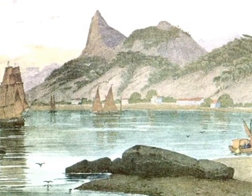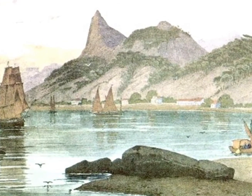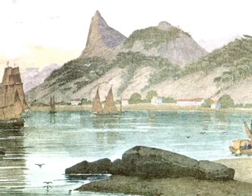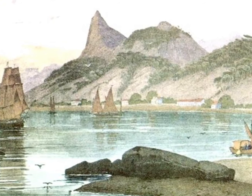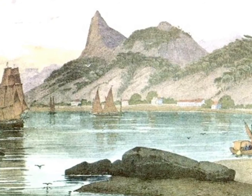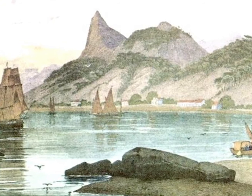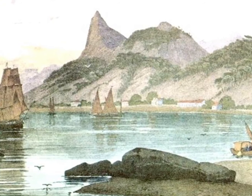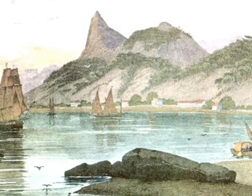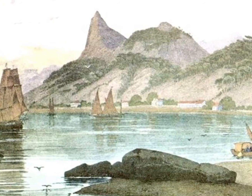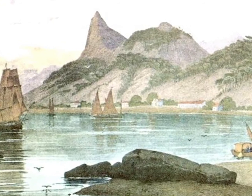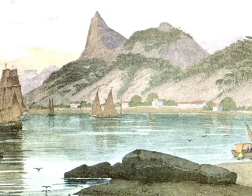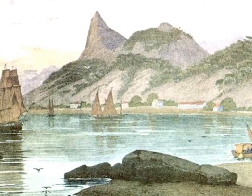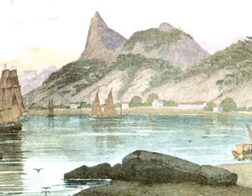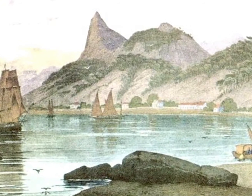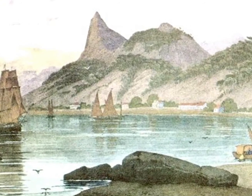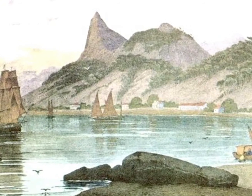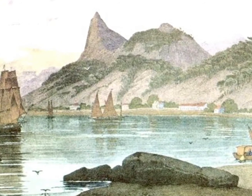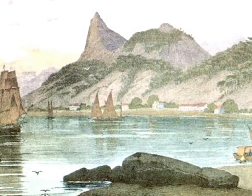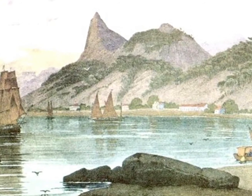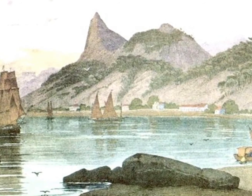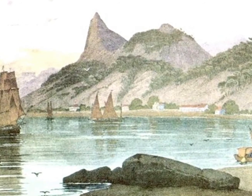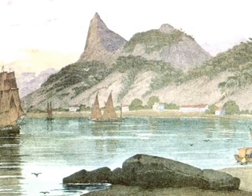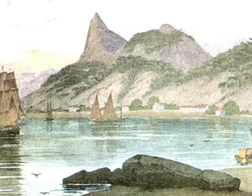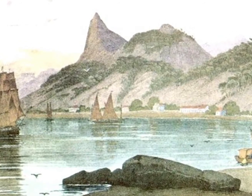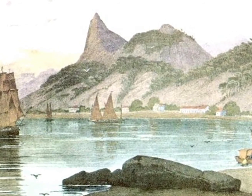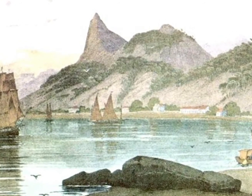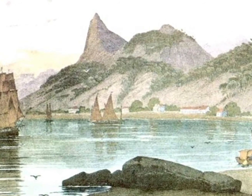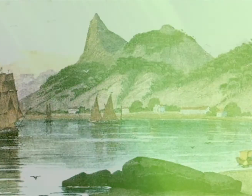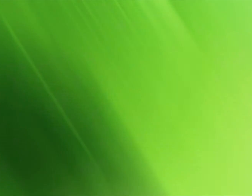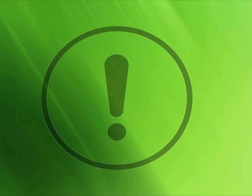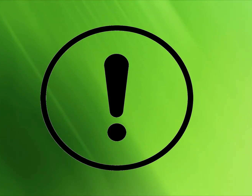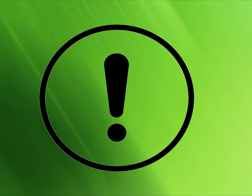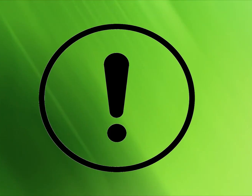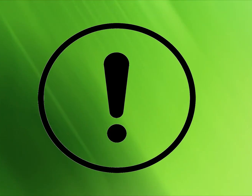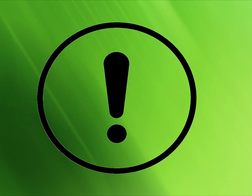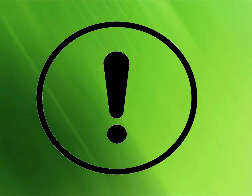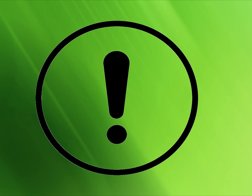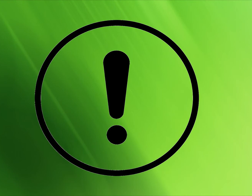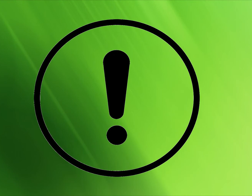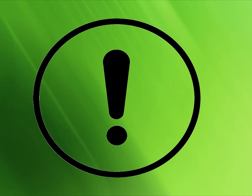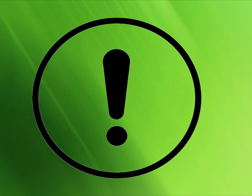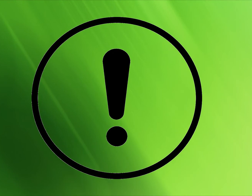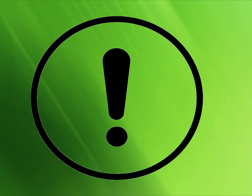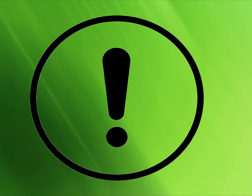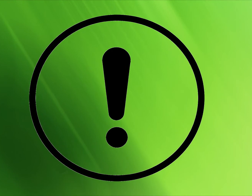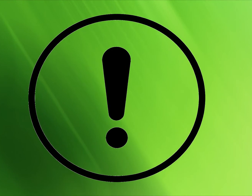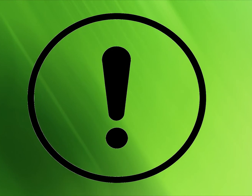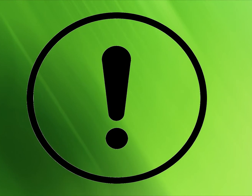tinha cruzado o Atlântico e pisado em solo americano. Você me convenceu. A viagem foi realmente louca e